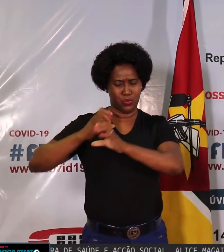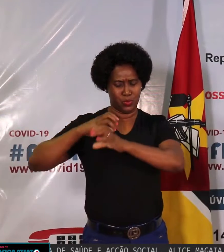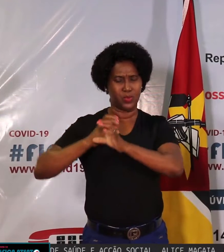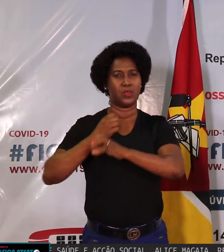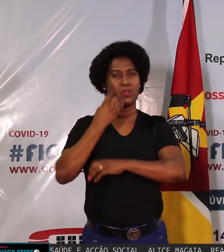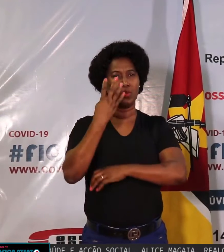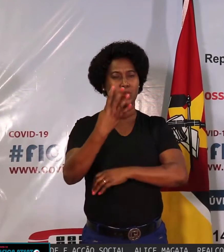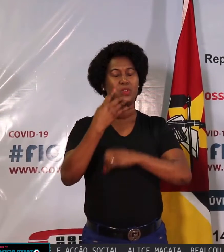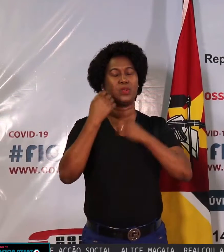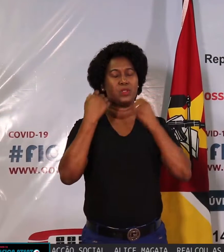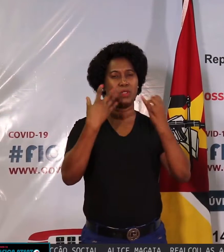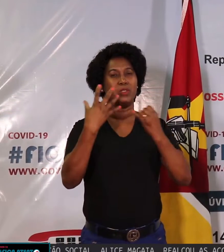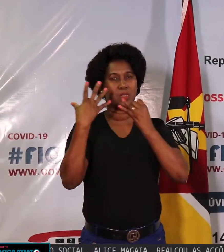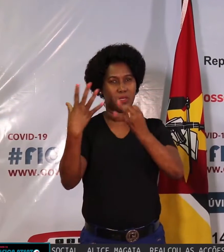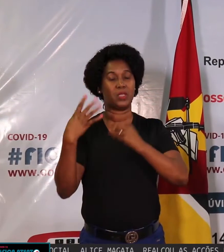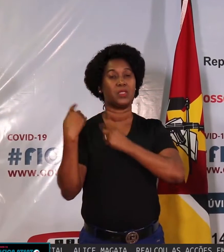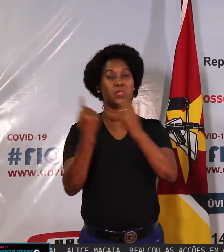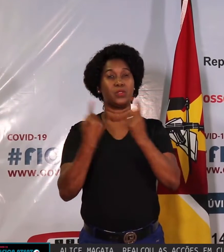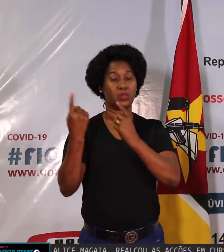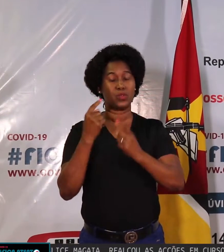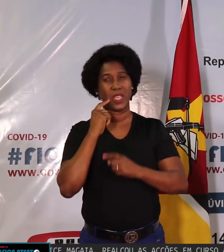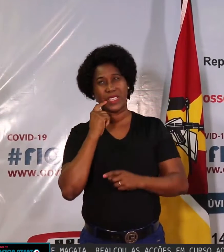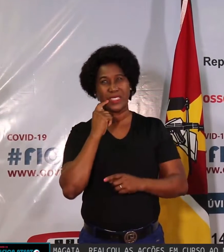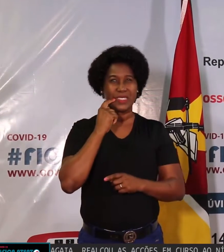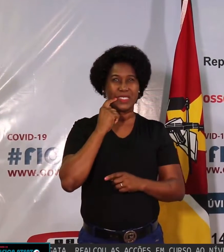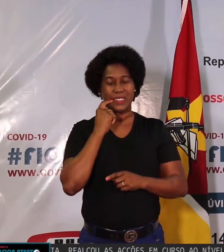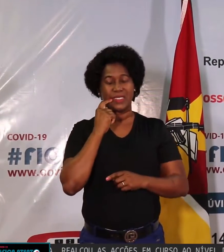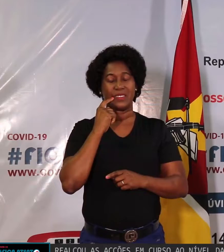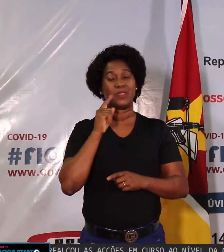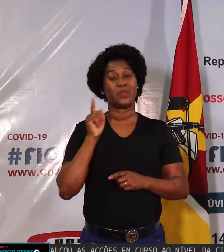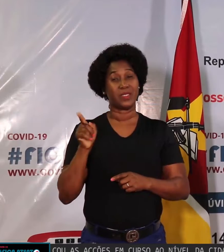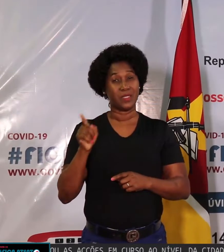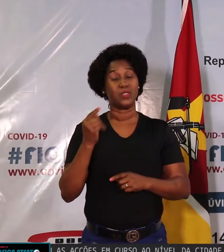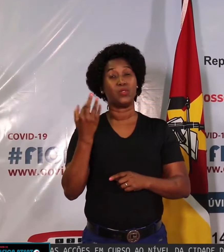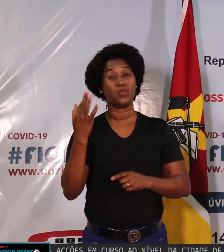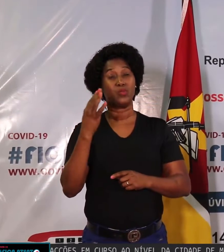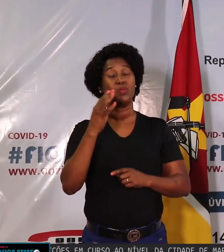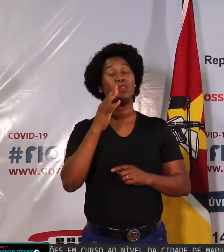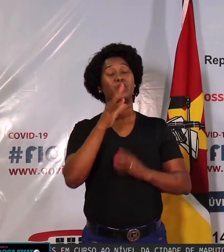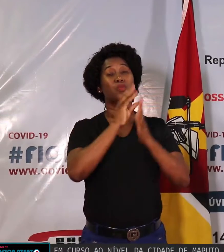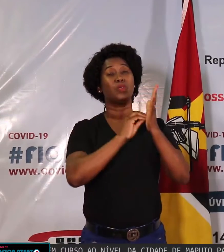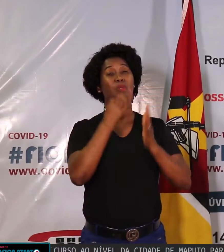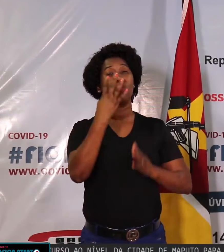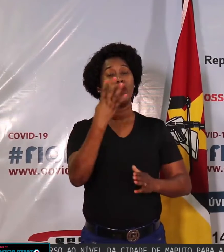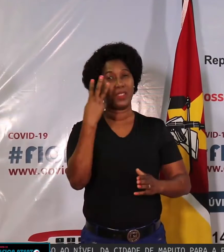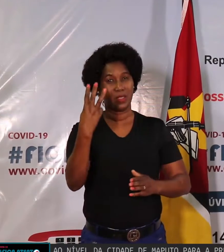467 casos suspeitos, dos quais 43 nas últimas 24 horas.